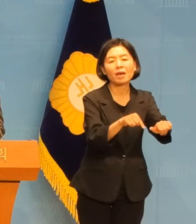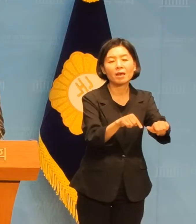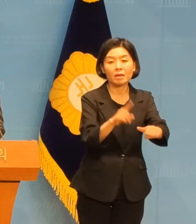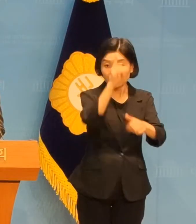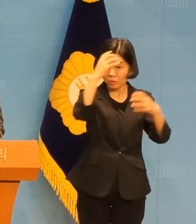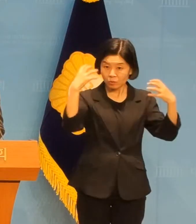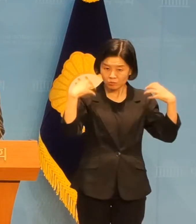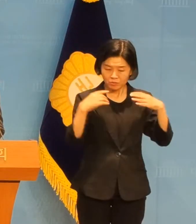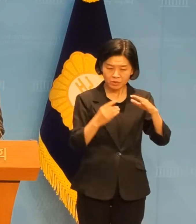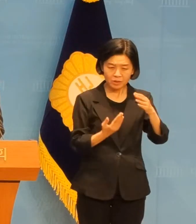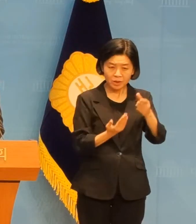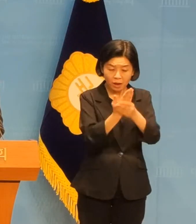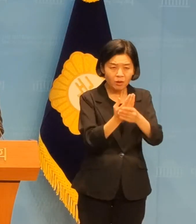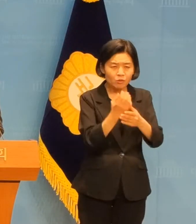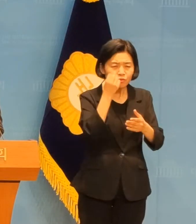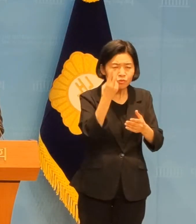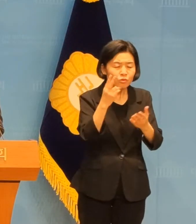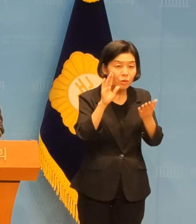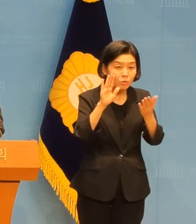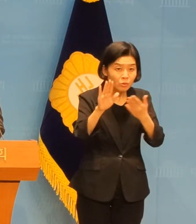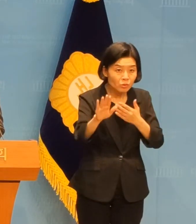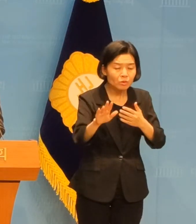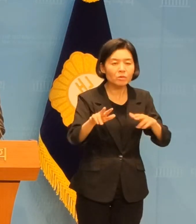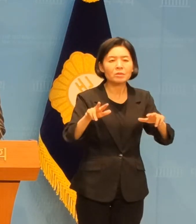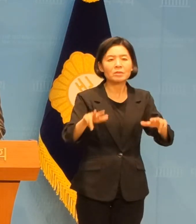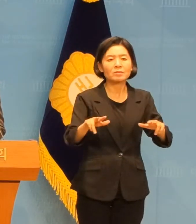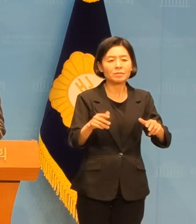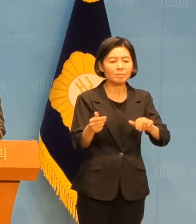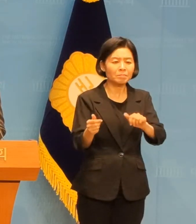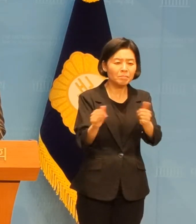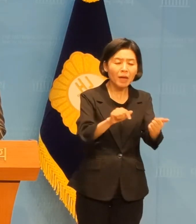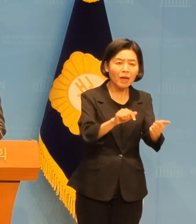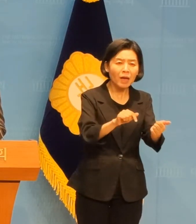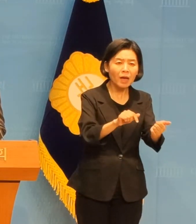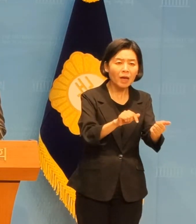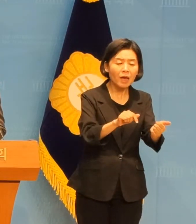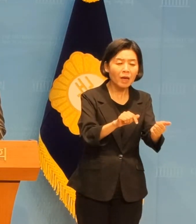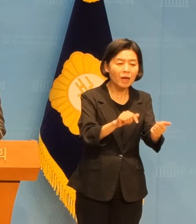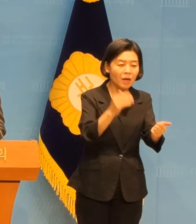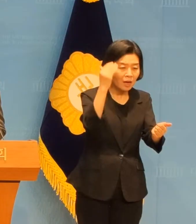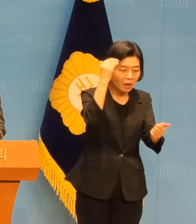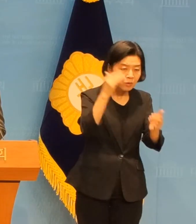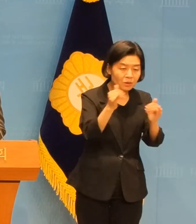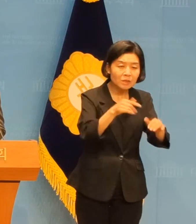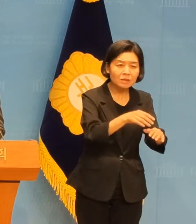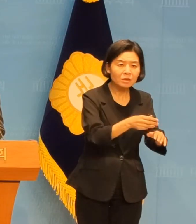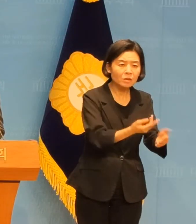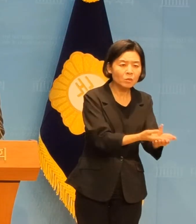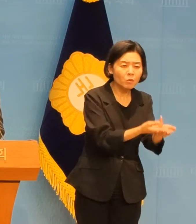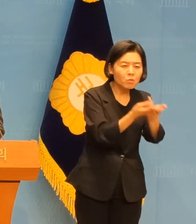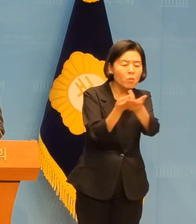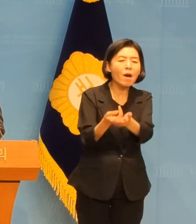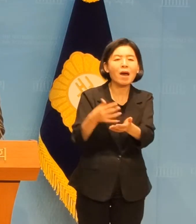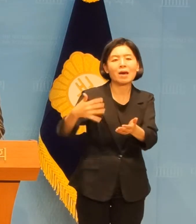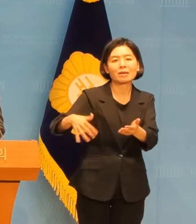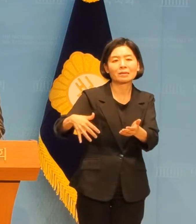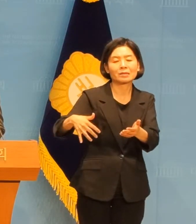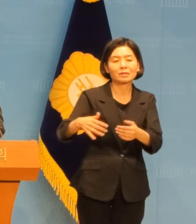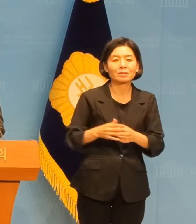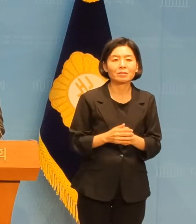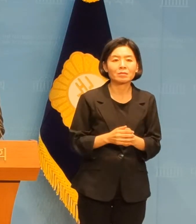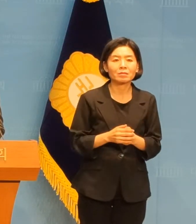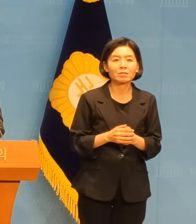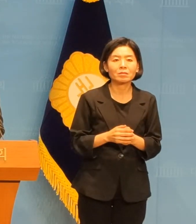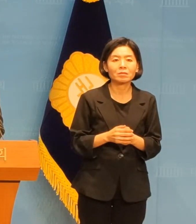사건 발생 후 2달이 지났지만 아직 그 시신조차 고국으로 송환하지 못하고 있습니다. 외교당국은